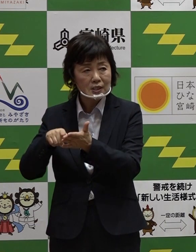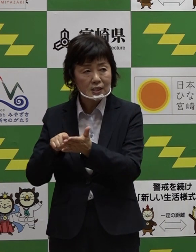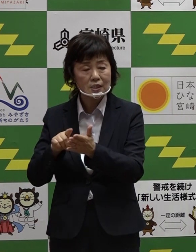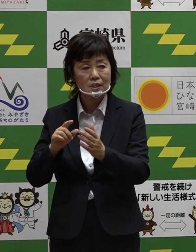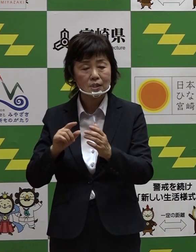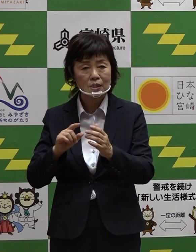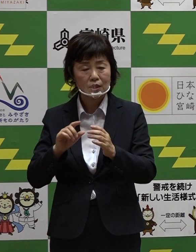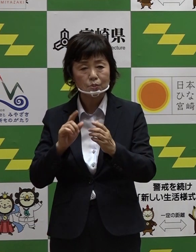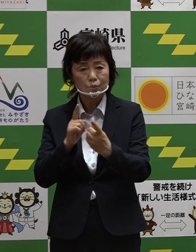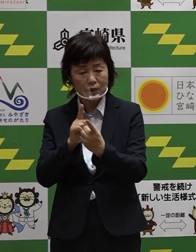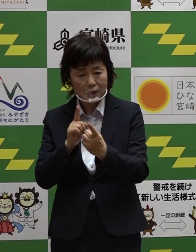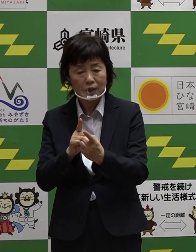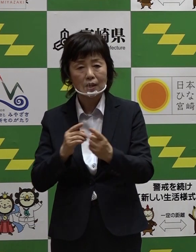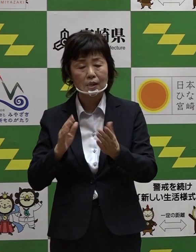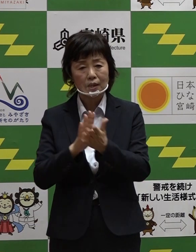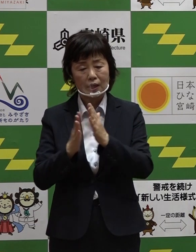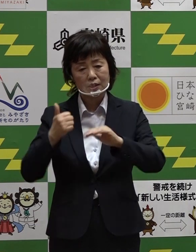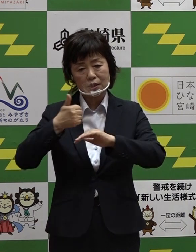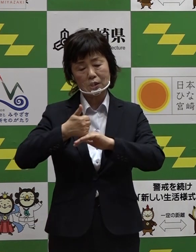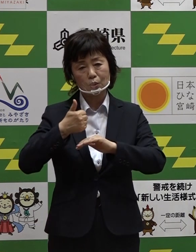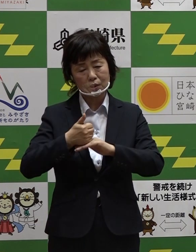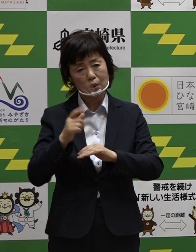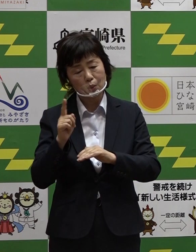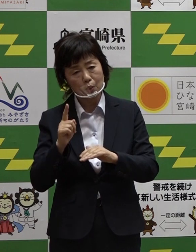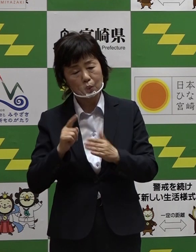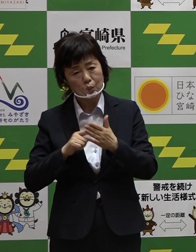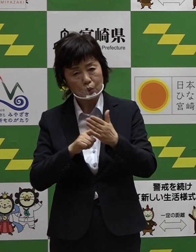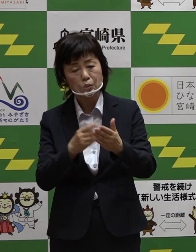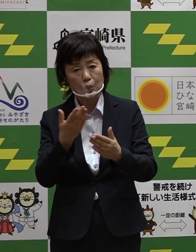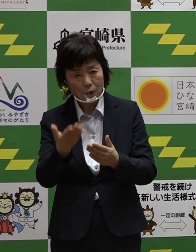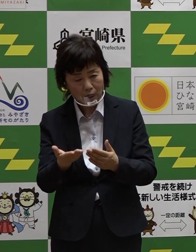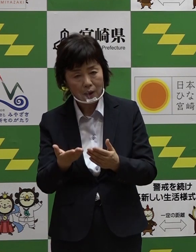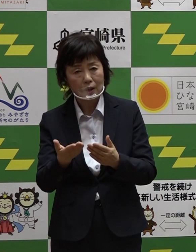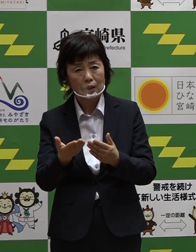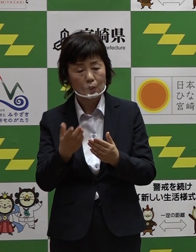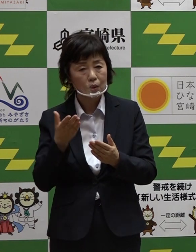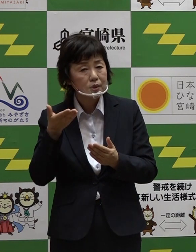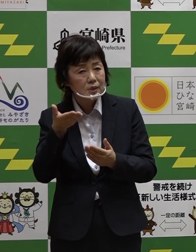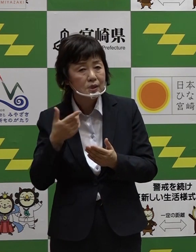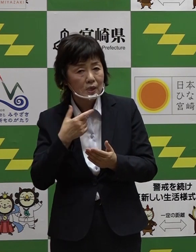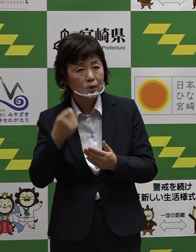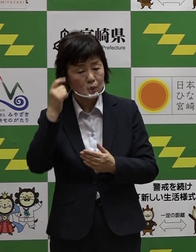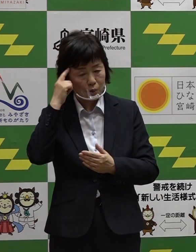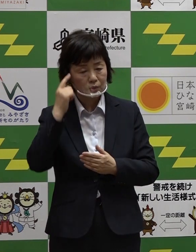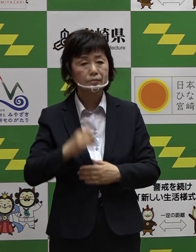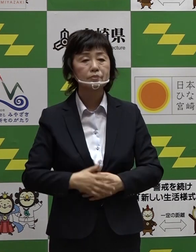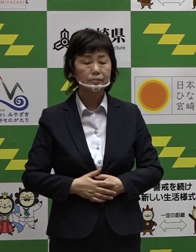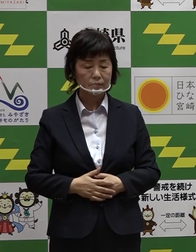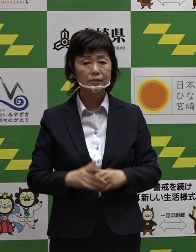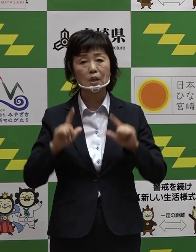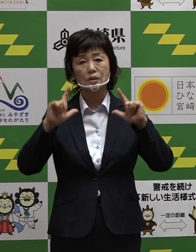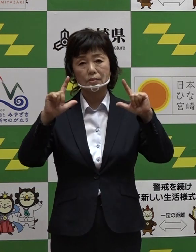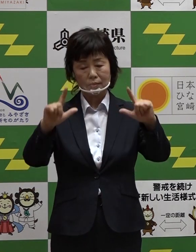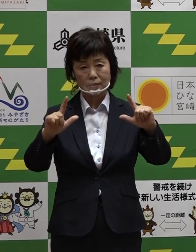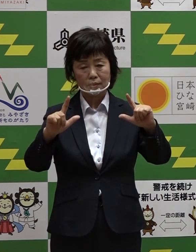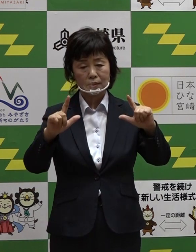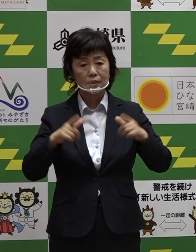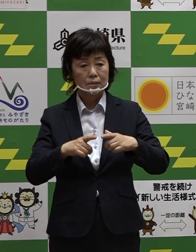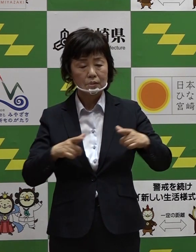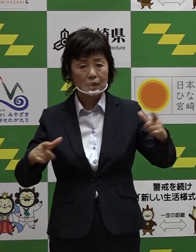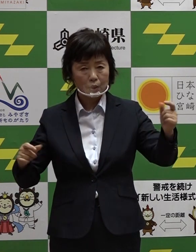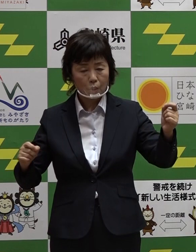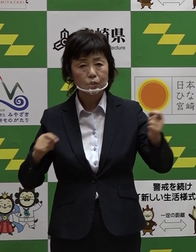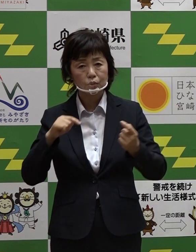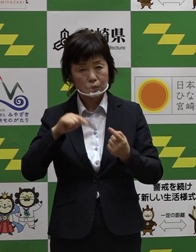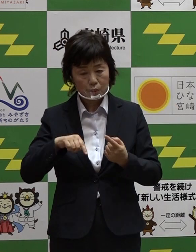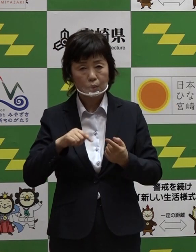どうしていくべき、それからどう今取り組んでいくのかというところをお聞かせいただけますか。 そうですね、全国